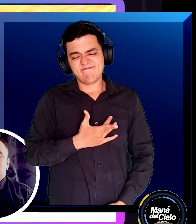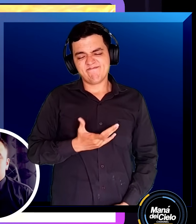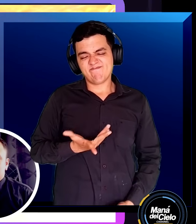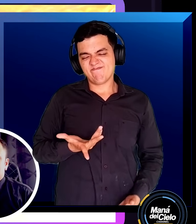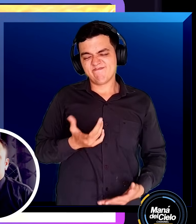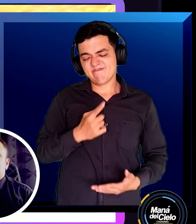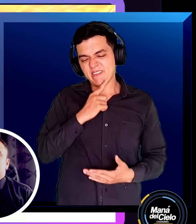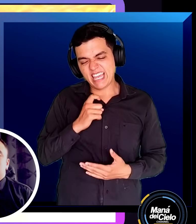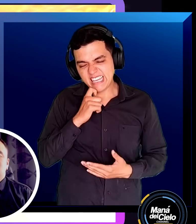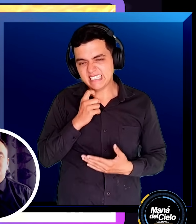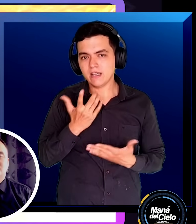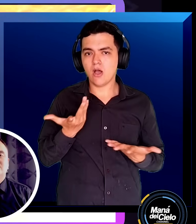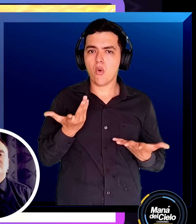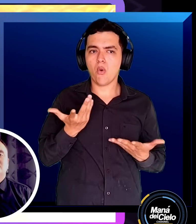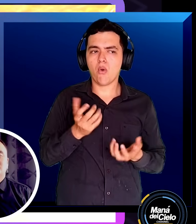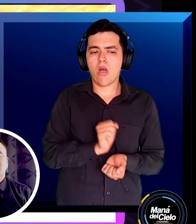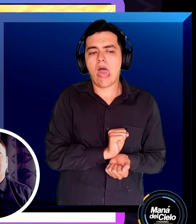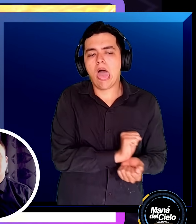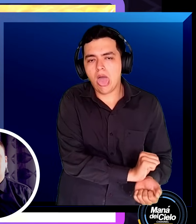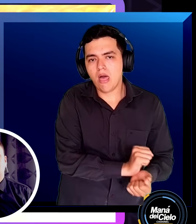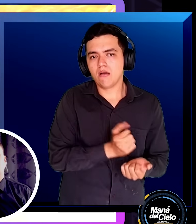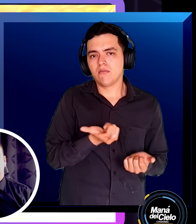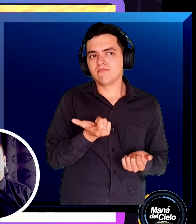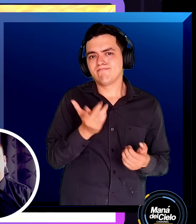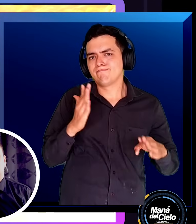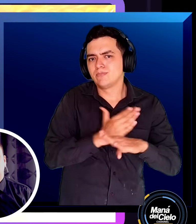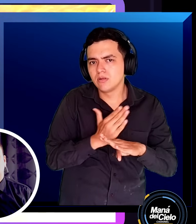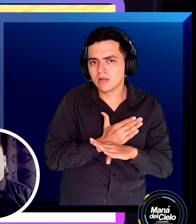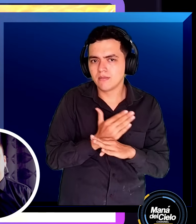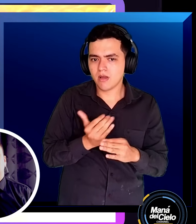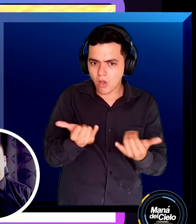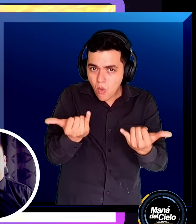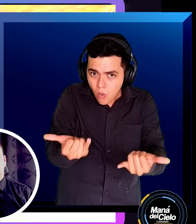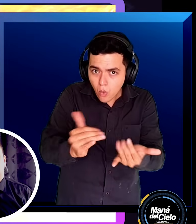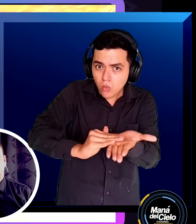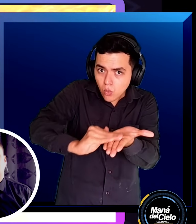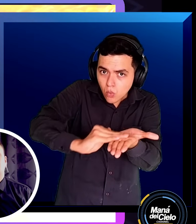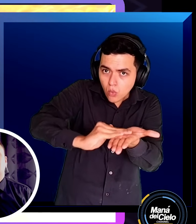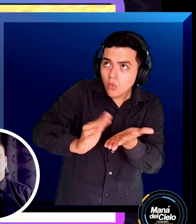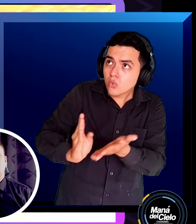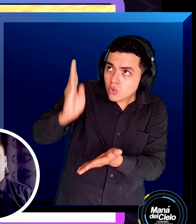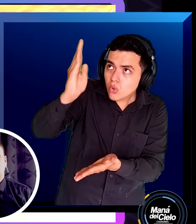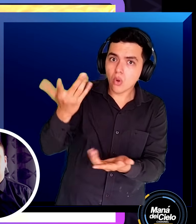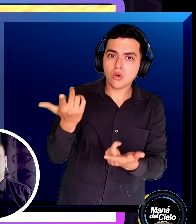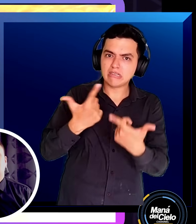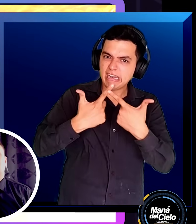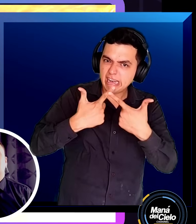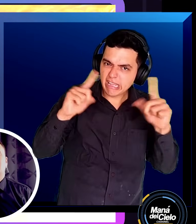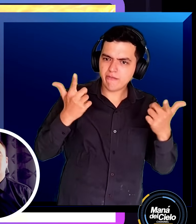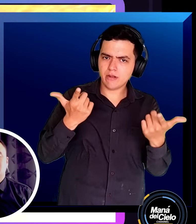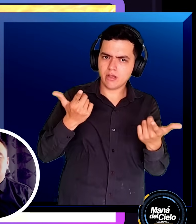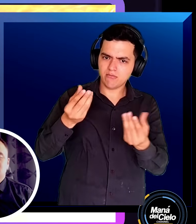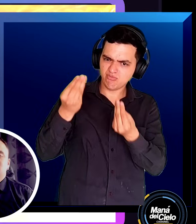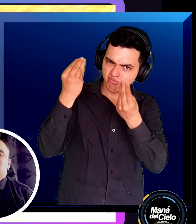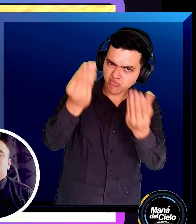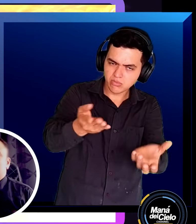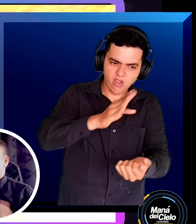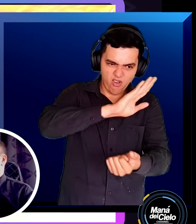que los discípulos de Juan le hicieron a Jesús sobre el ayuno